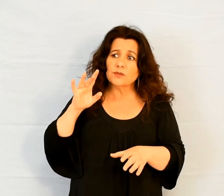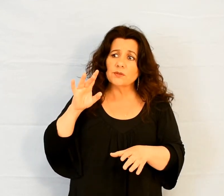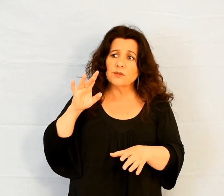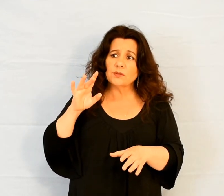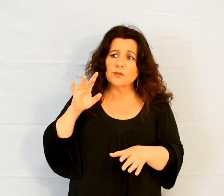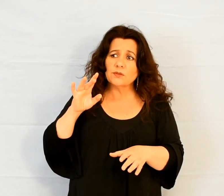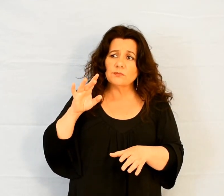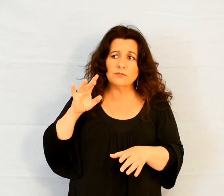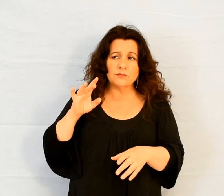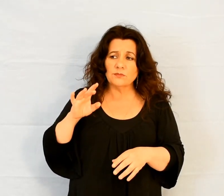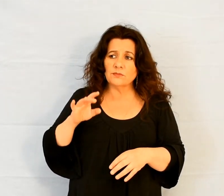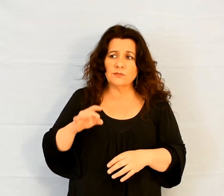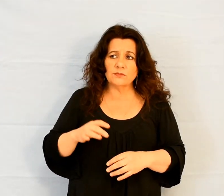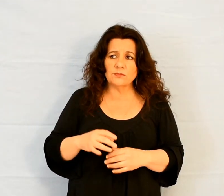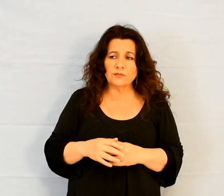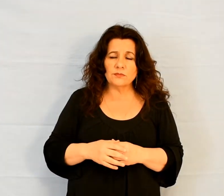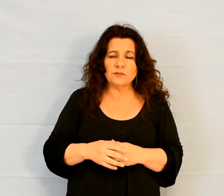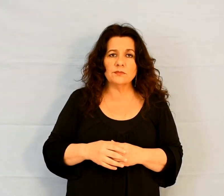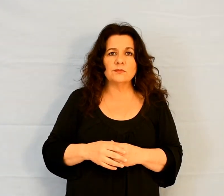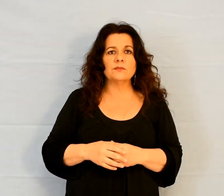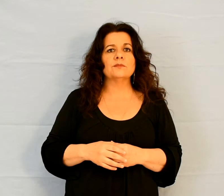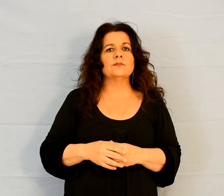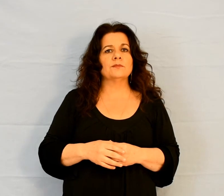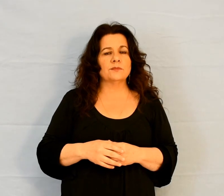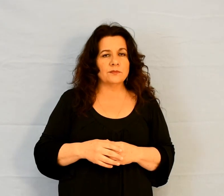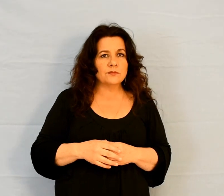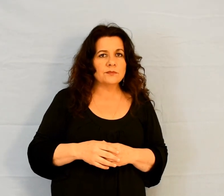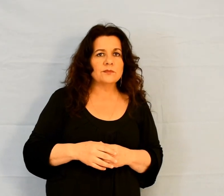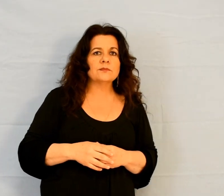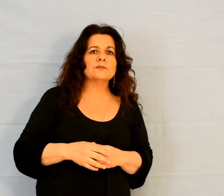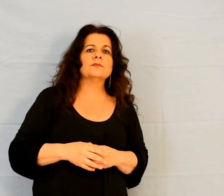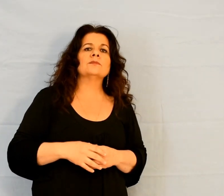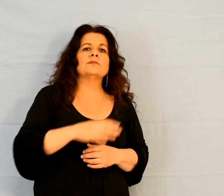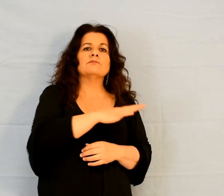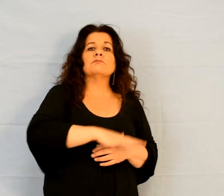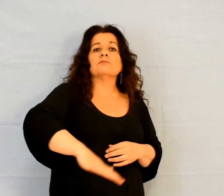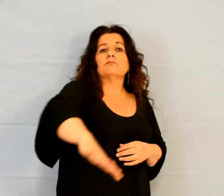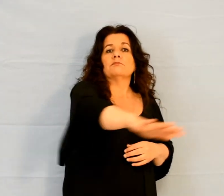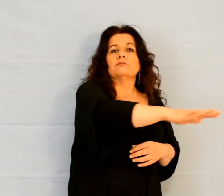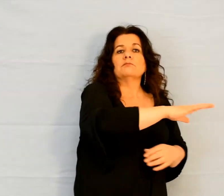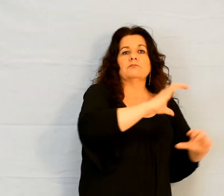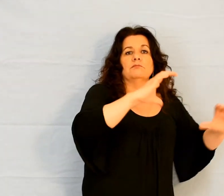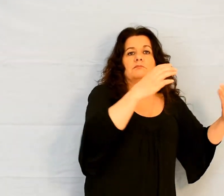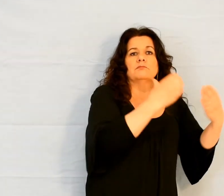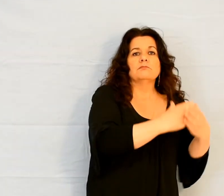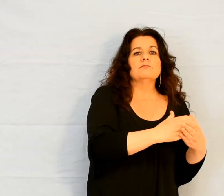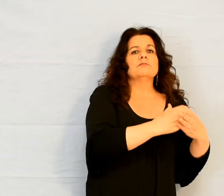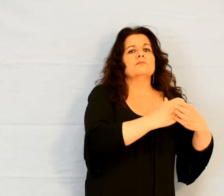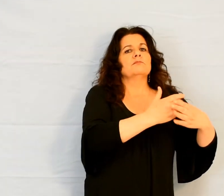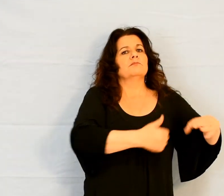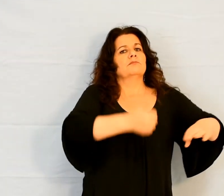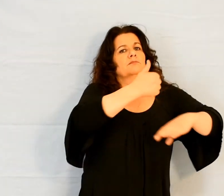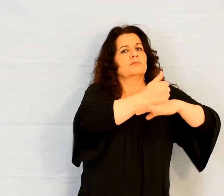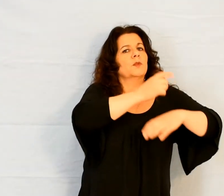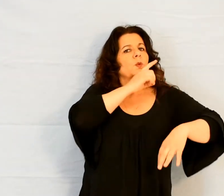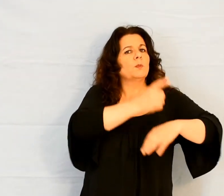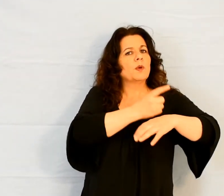Alors, la troupe, le commandant et les gardes juifs se saisirent de Jésus et